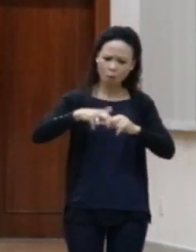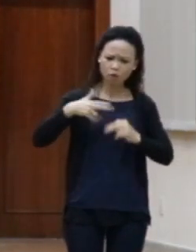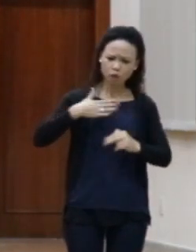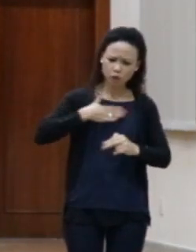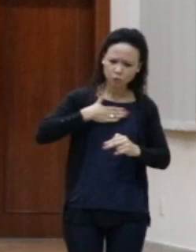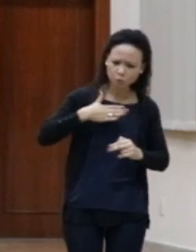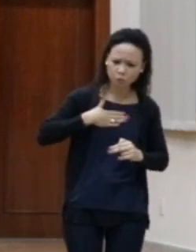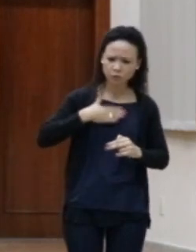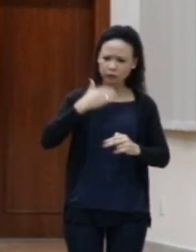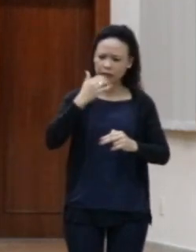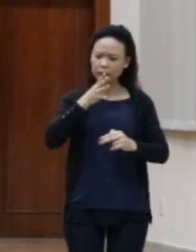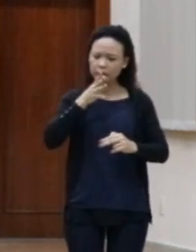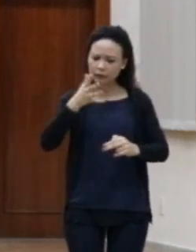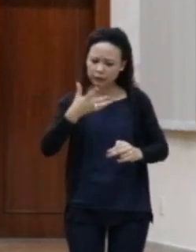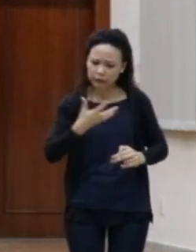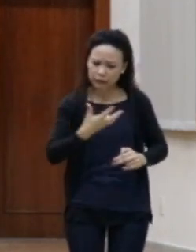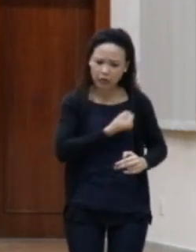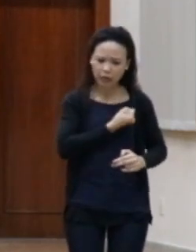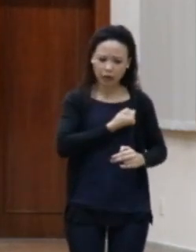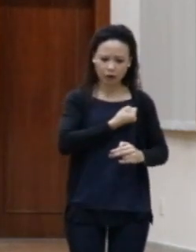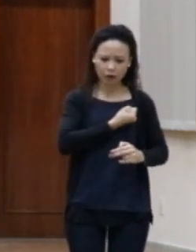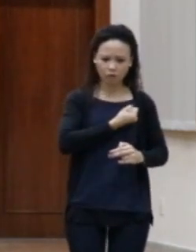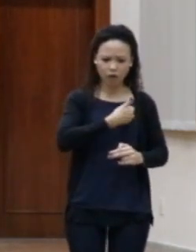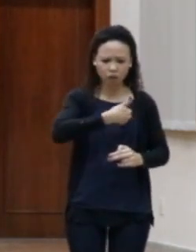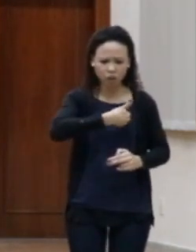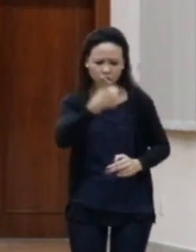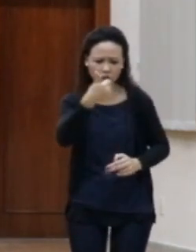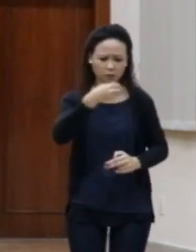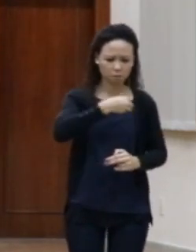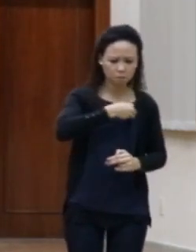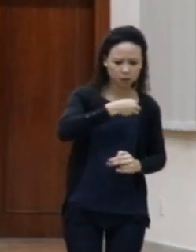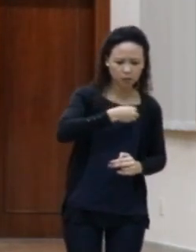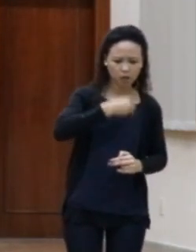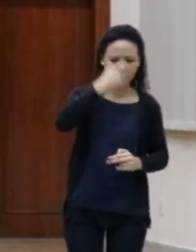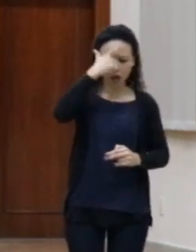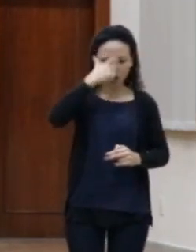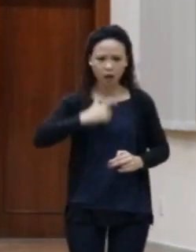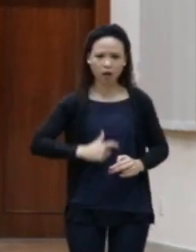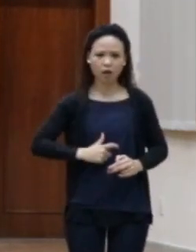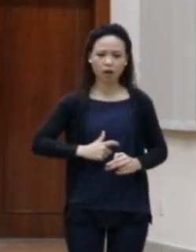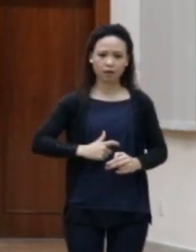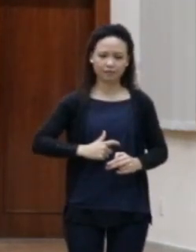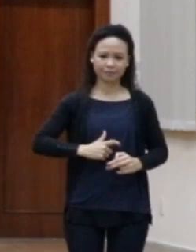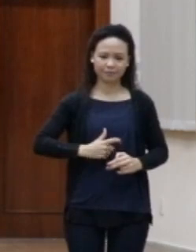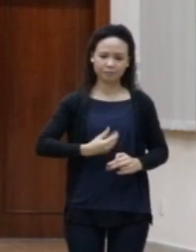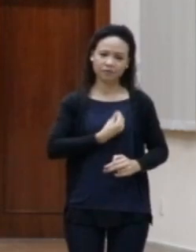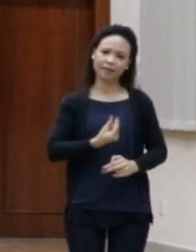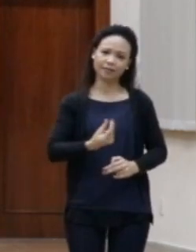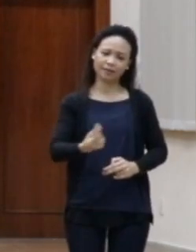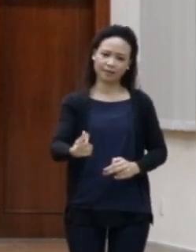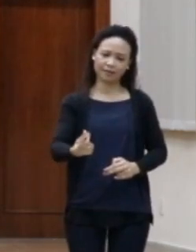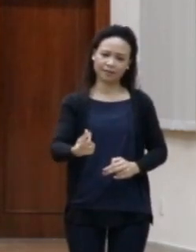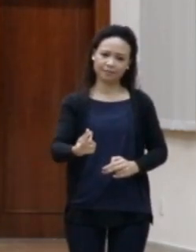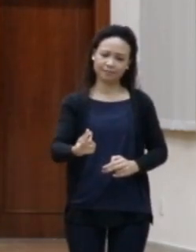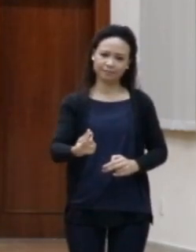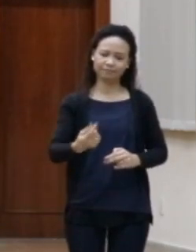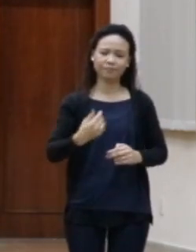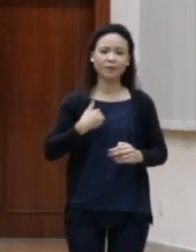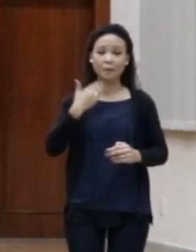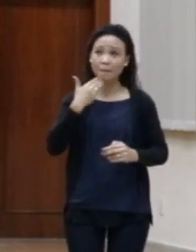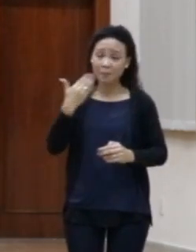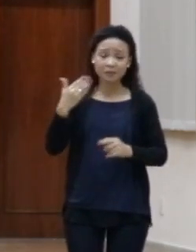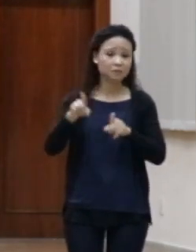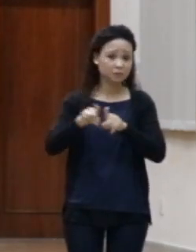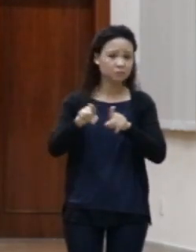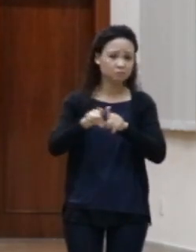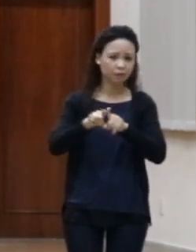nos salvar, para nos santificar, para a sua glória. Mas Deus também te dê olhos